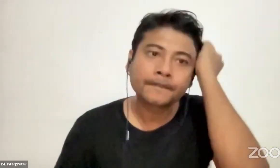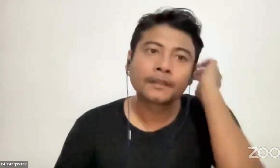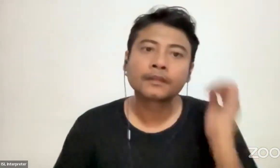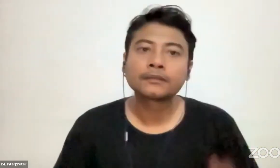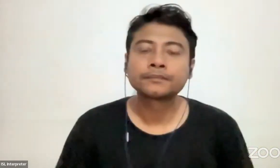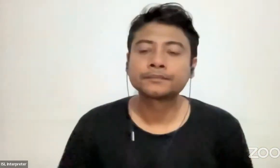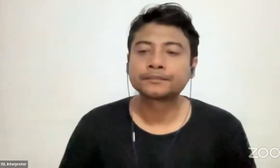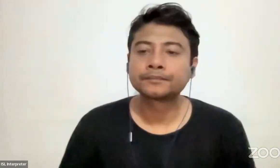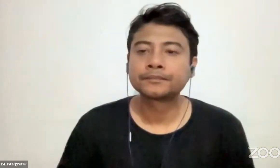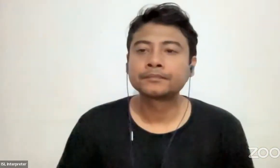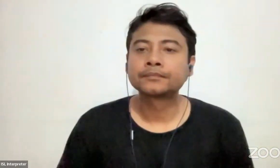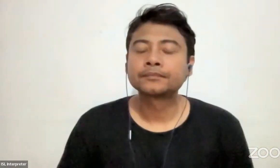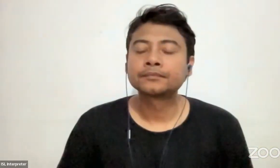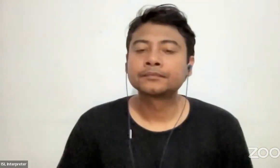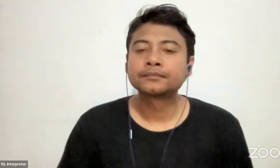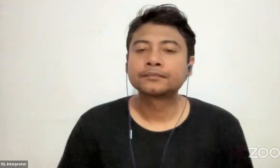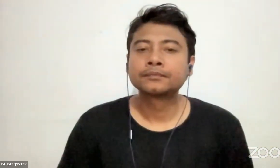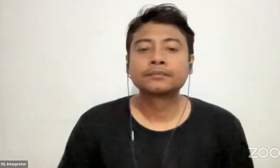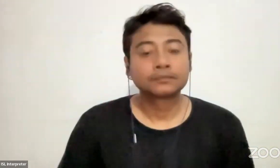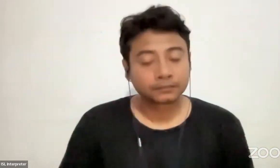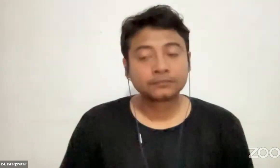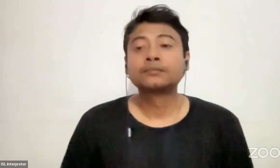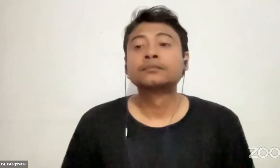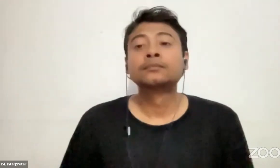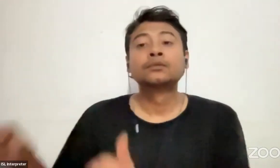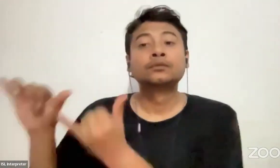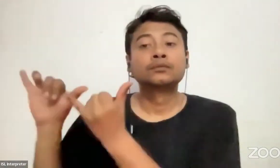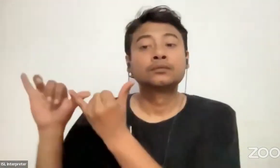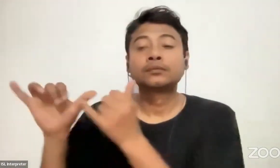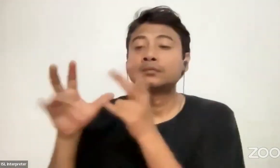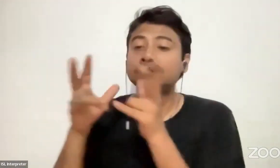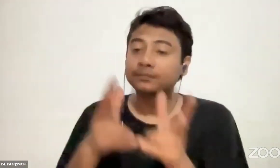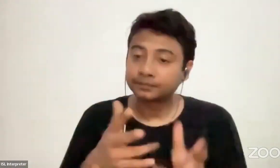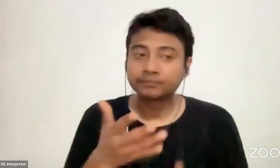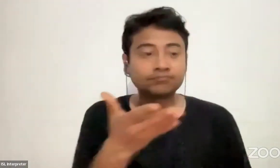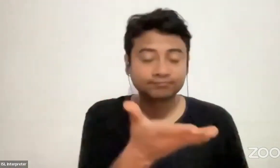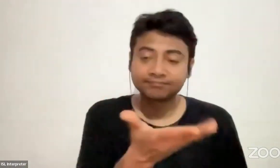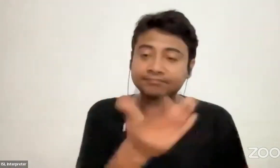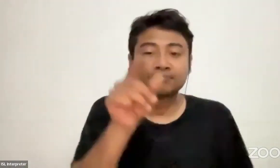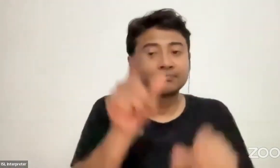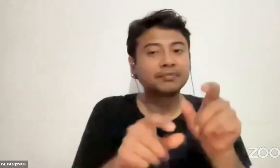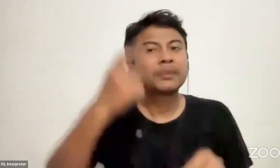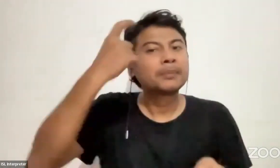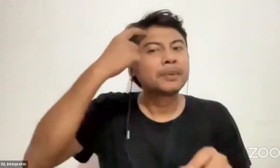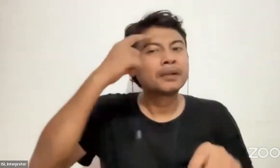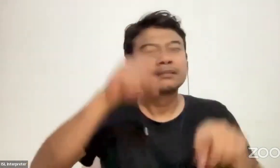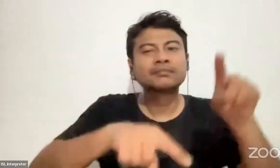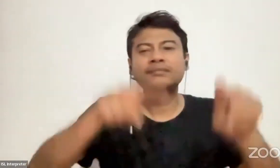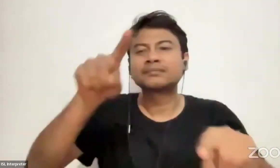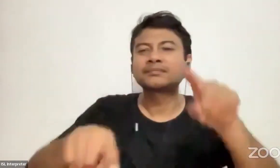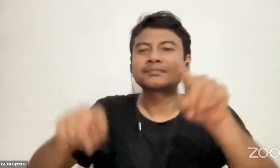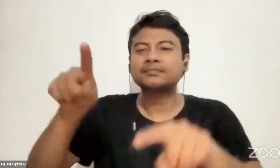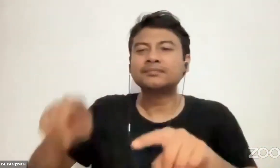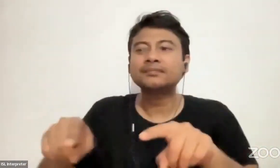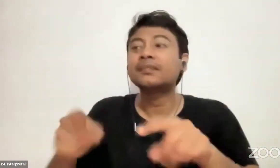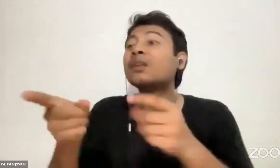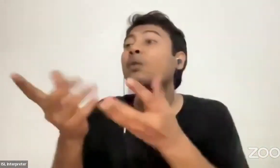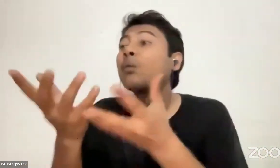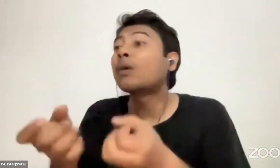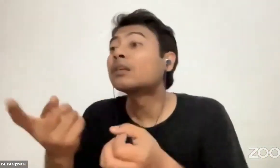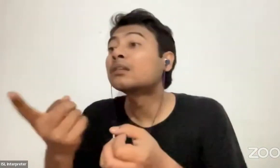तो इसीलिए भगवान बता रहे हैं वो करते हैं और फिर क्या करते हैं, अपने अपने स्वभाव के अनुसार उन देवी या देवता की पूजा करते